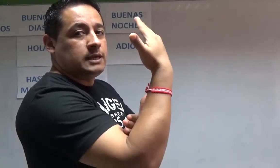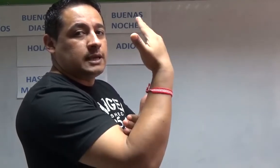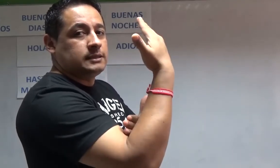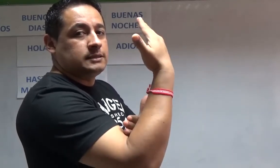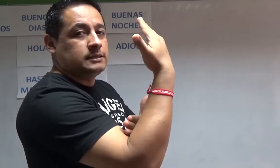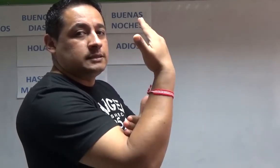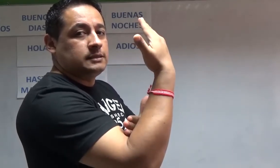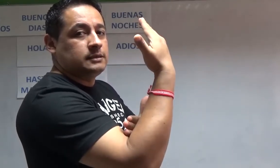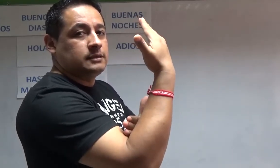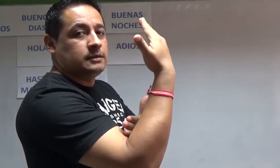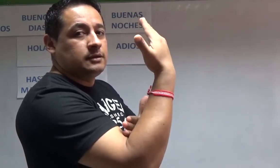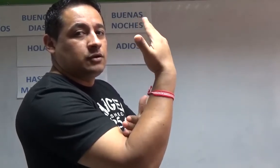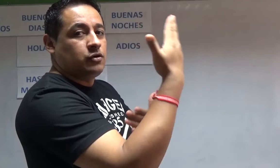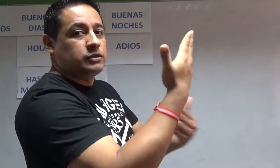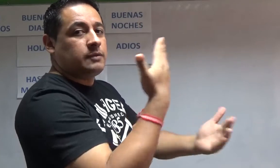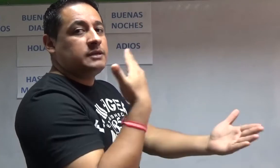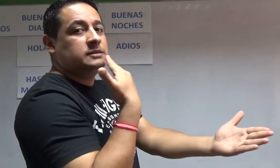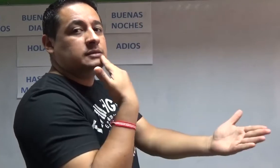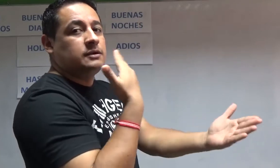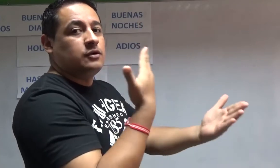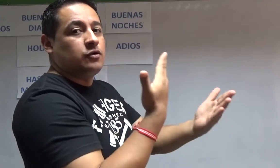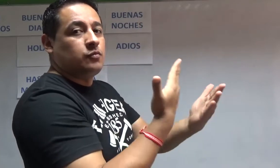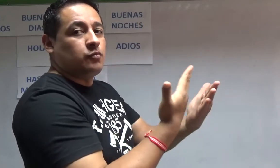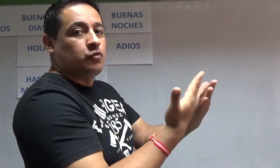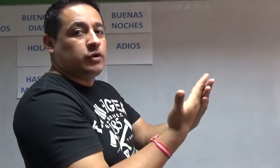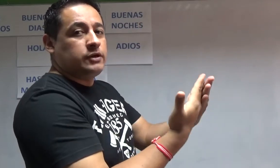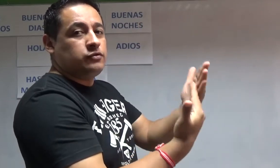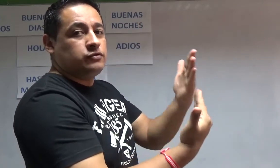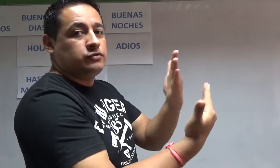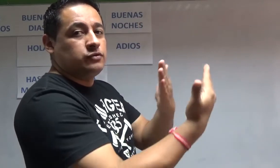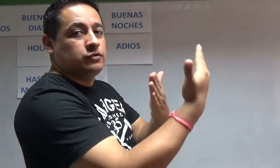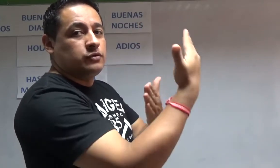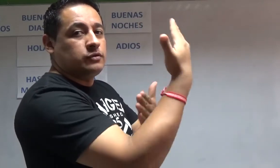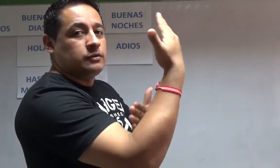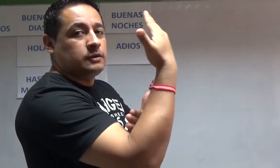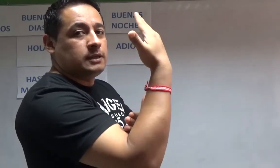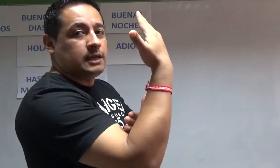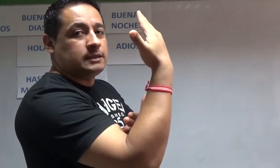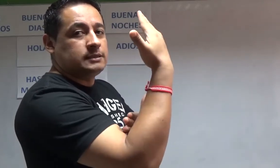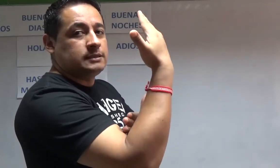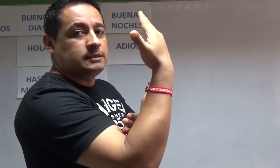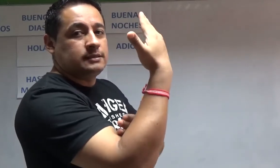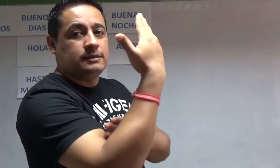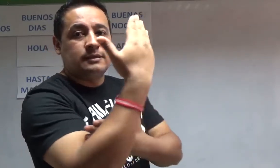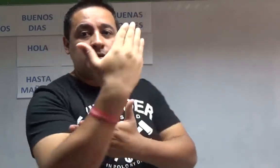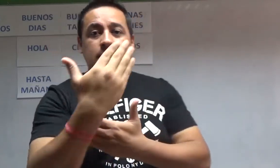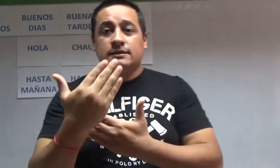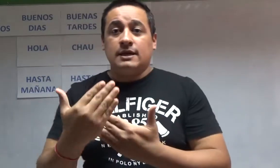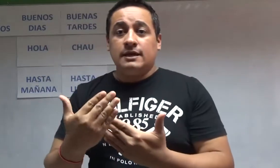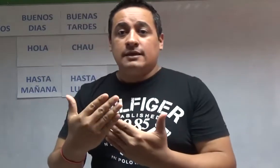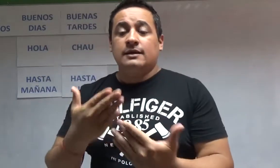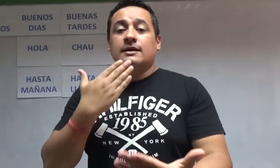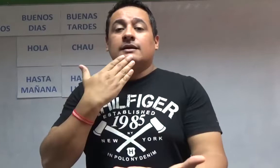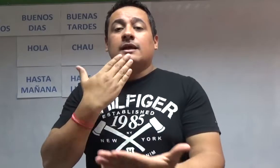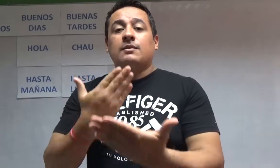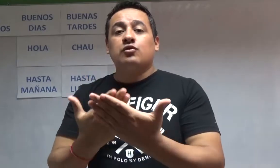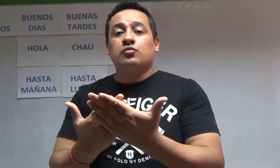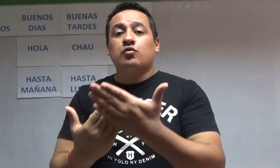días. Otra vez, buenos días. ¿Sí? Tenemos